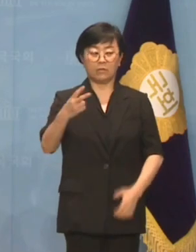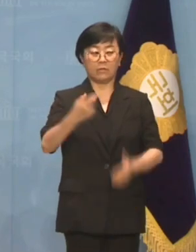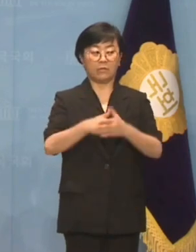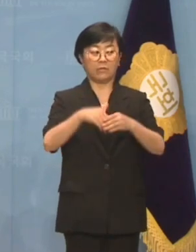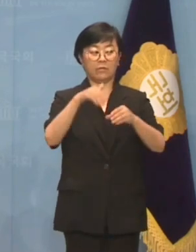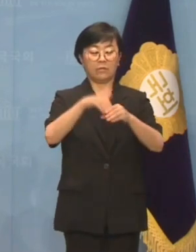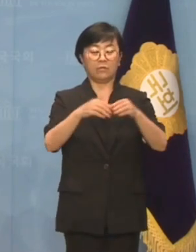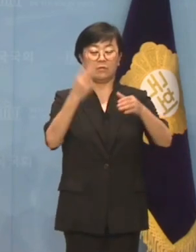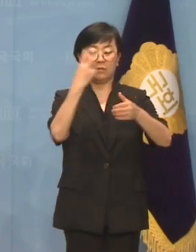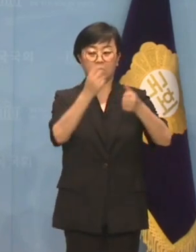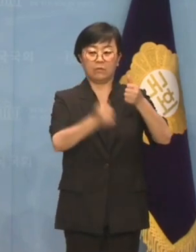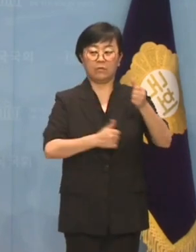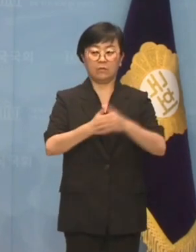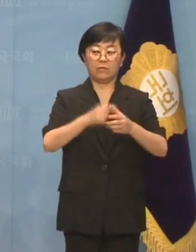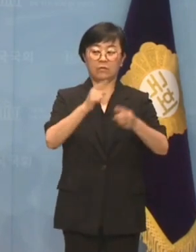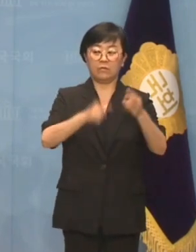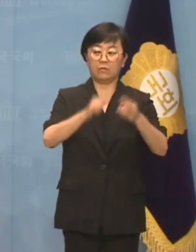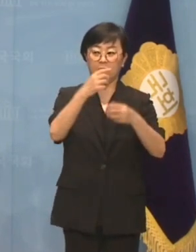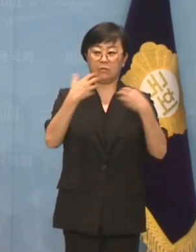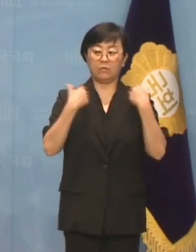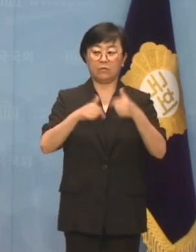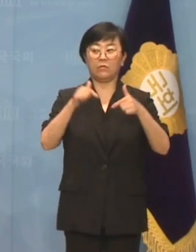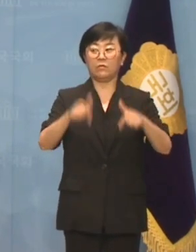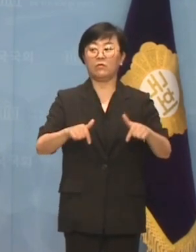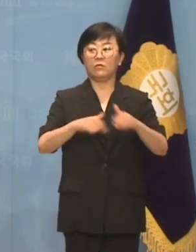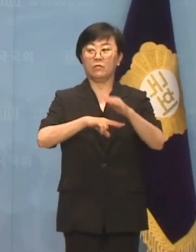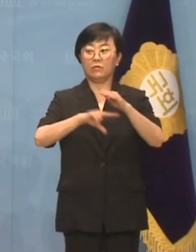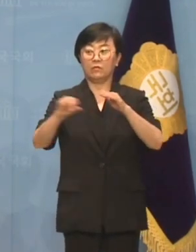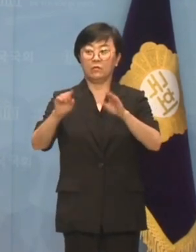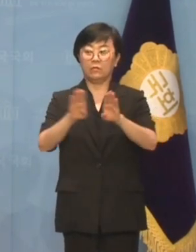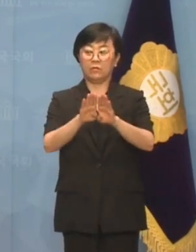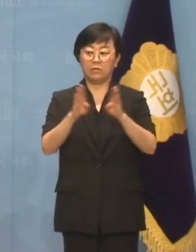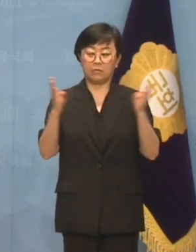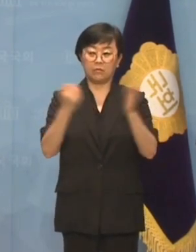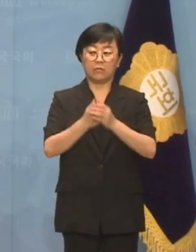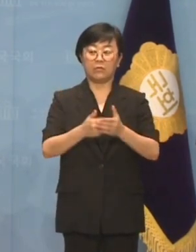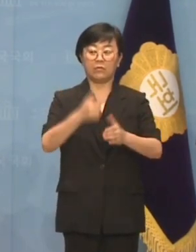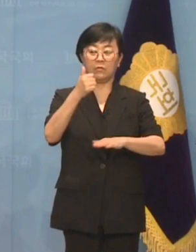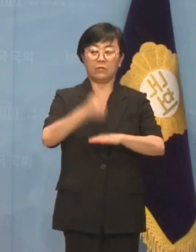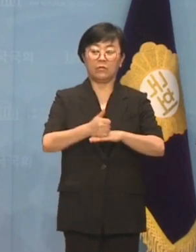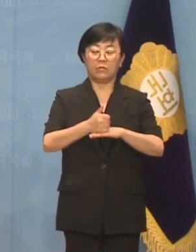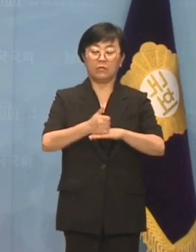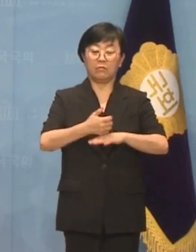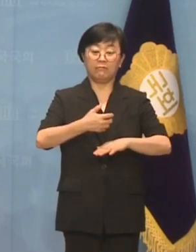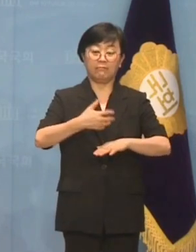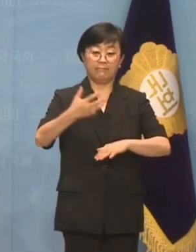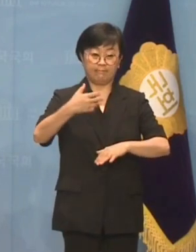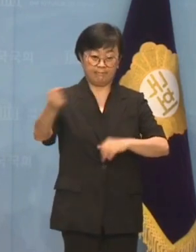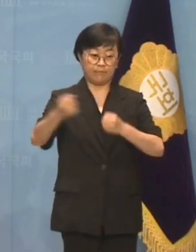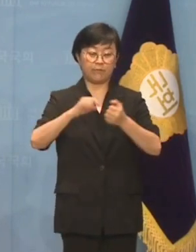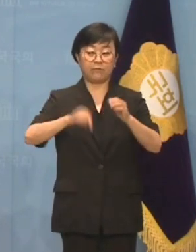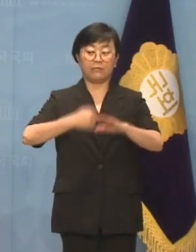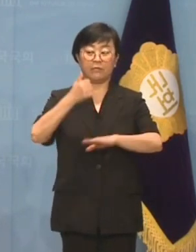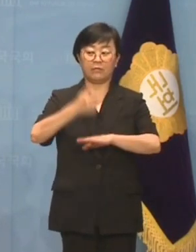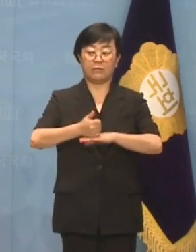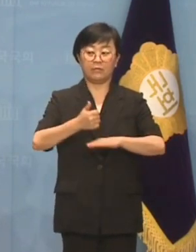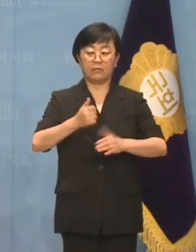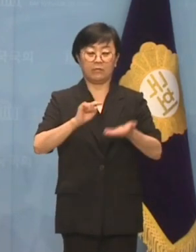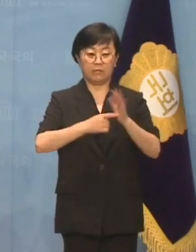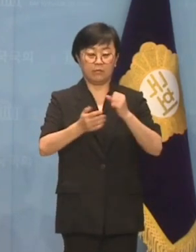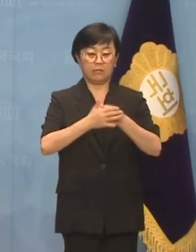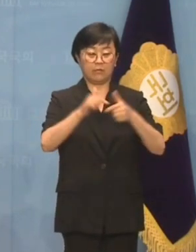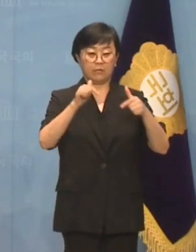또한 선관위는 윤석열 정부가 서해선 대곡 소사 구간 개통 성과를 약탈하여 자신의 성과로